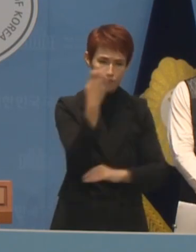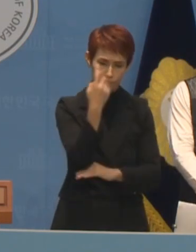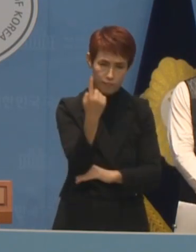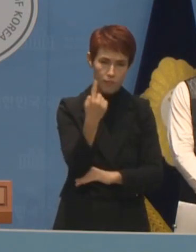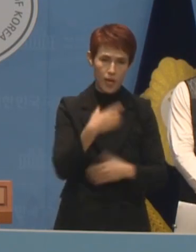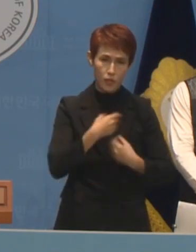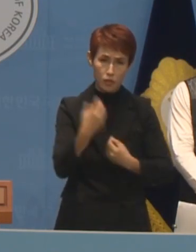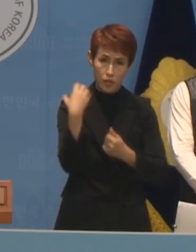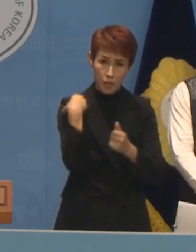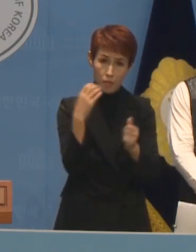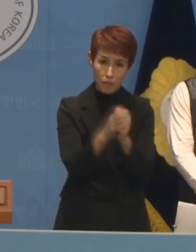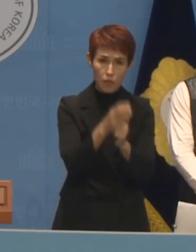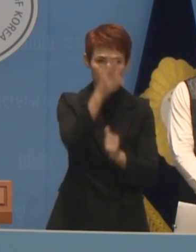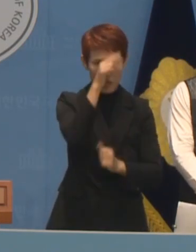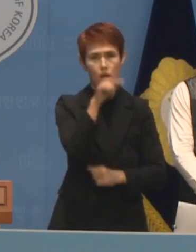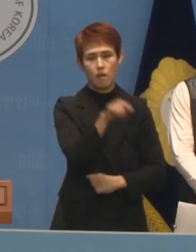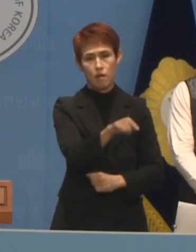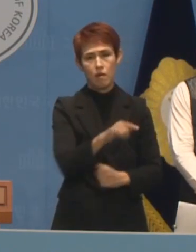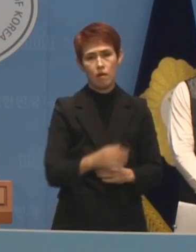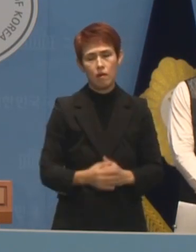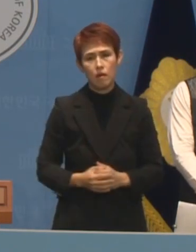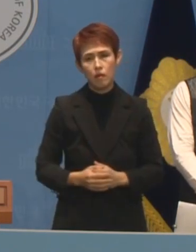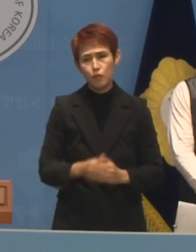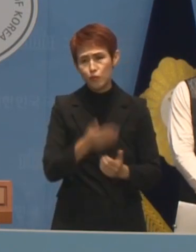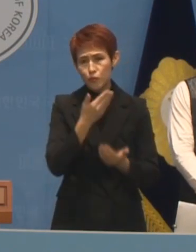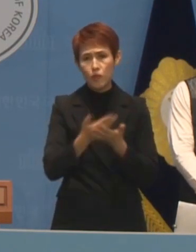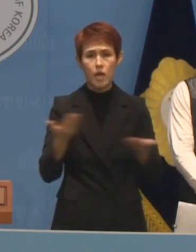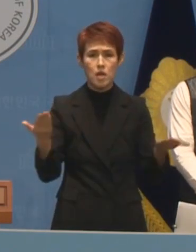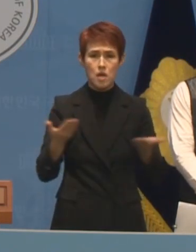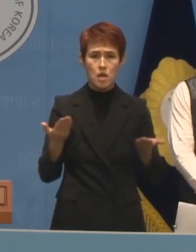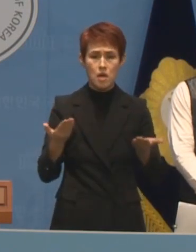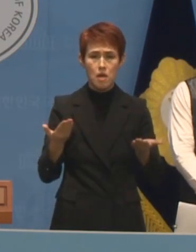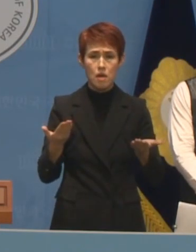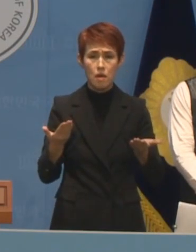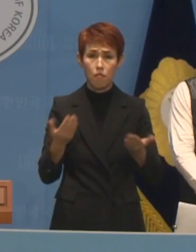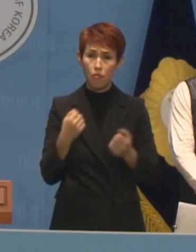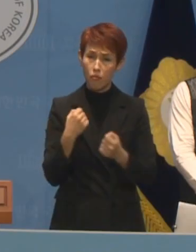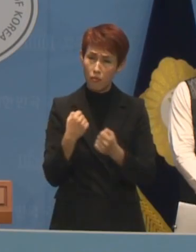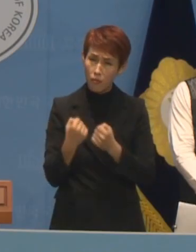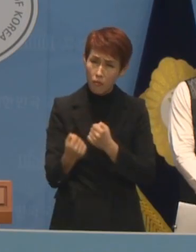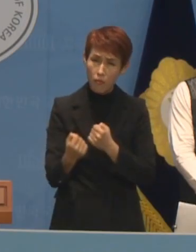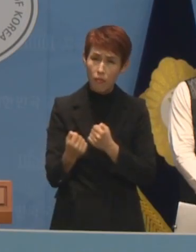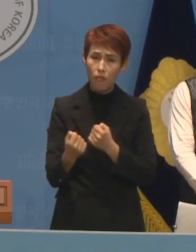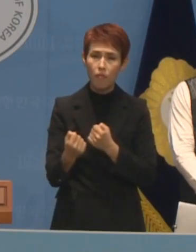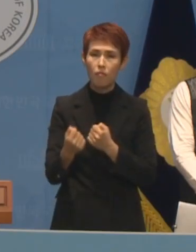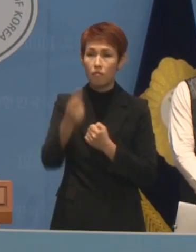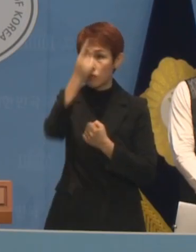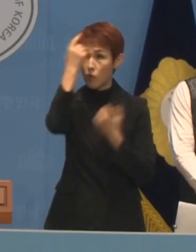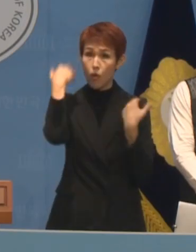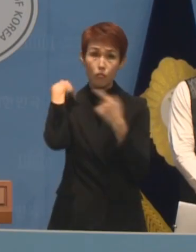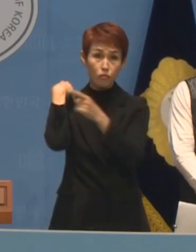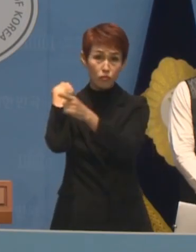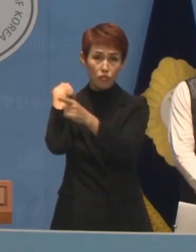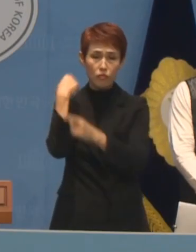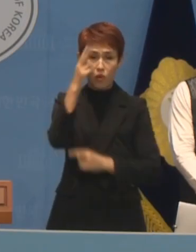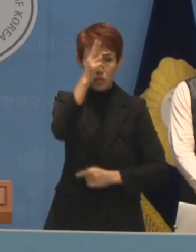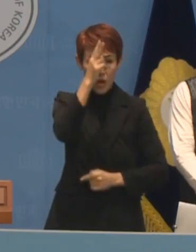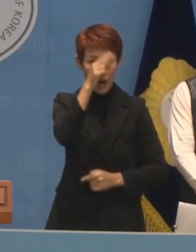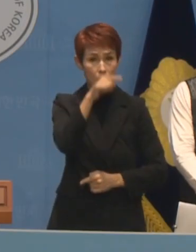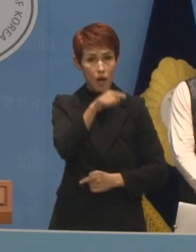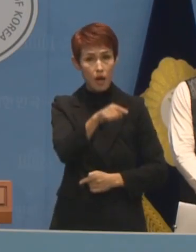안전을 책임지고 있습니다. 이런 중요한 업무를 수행하고 있음에도 불구하고 정부는 이들에 대해